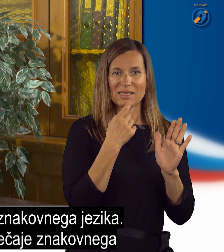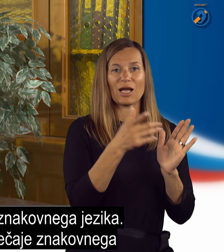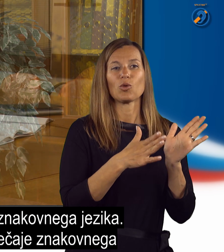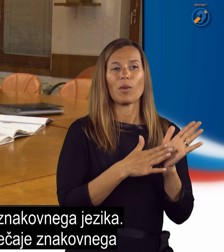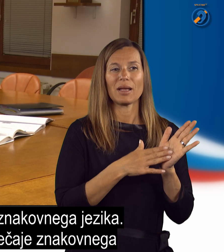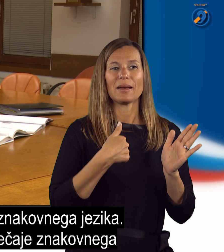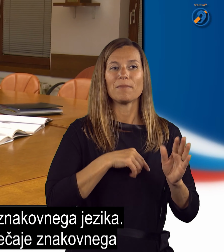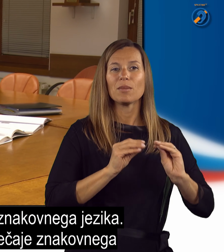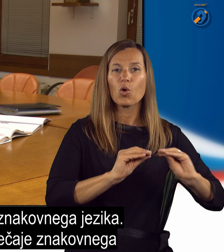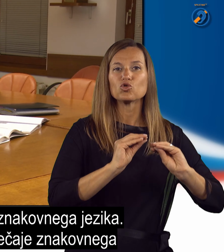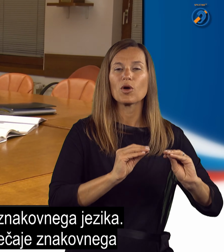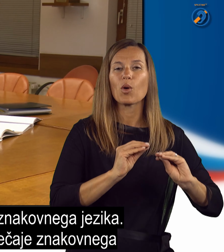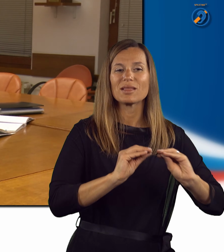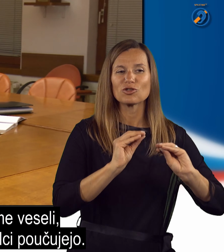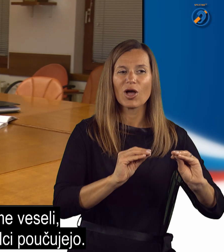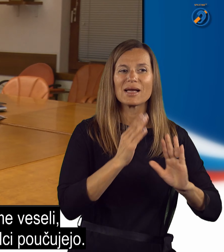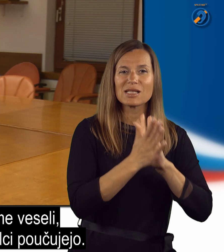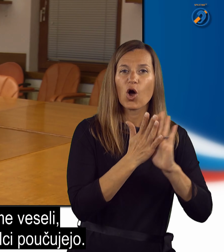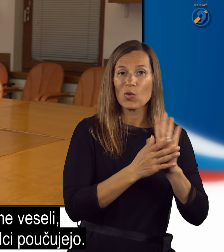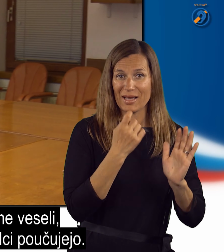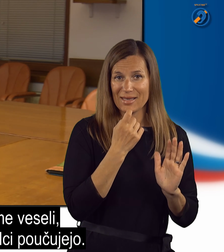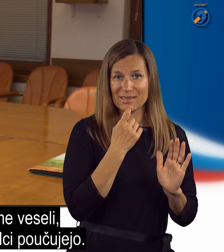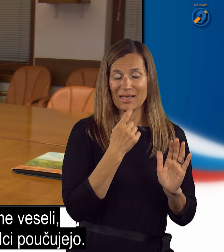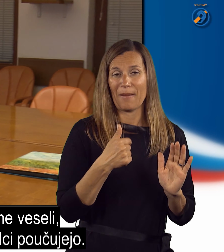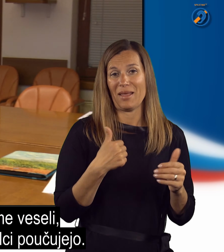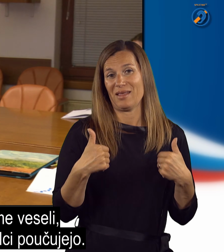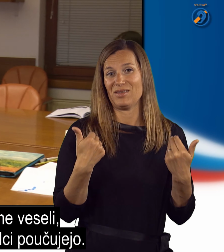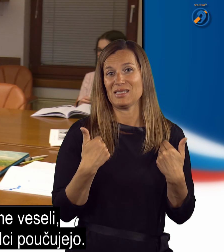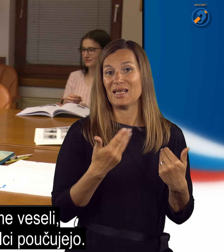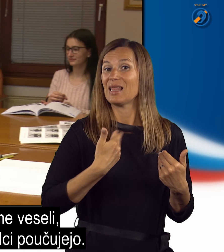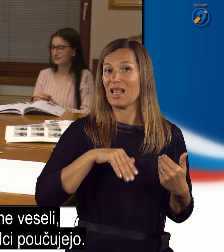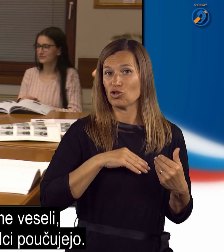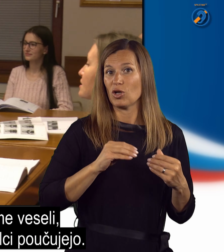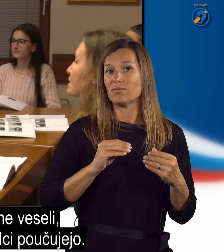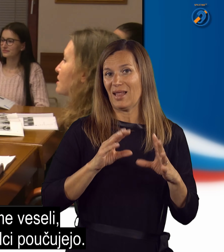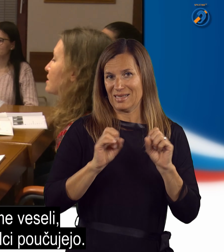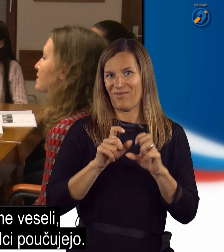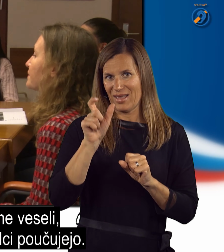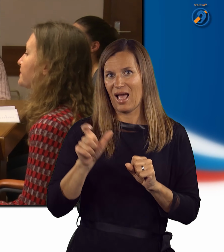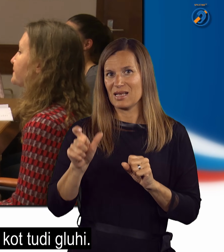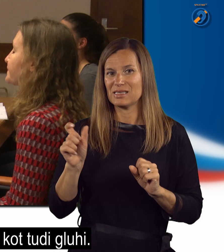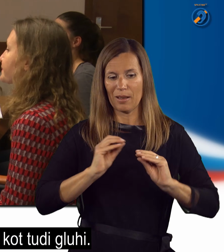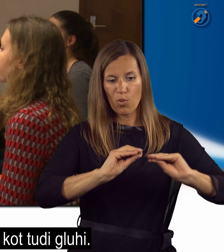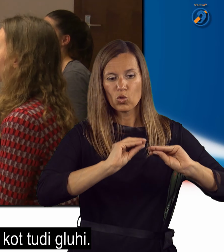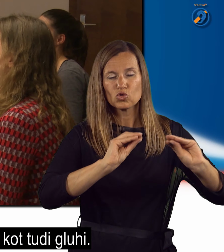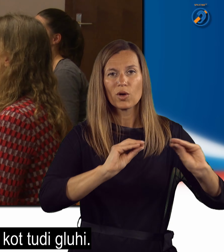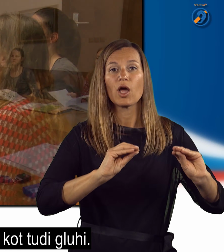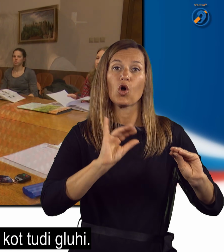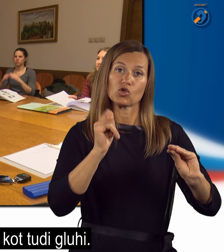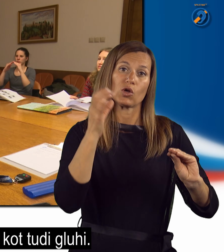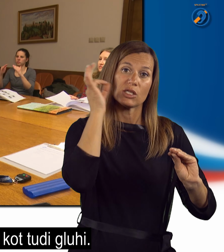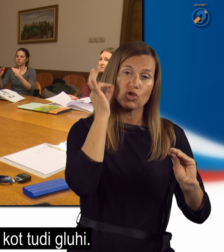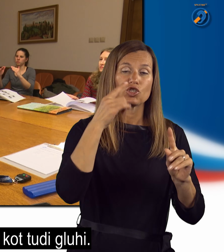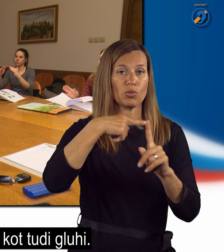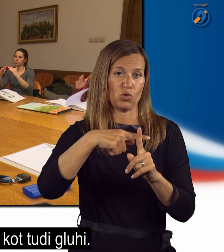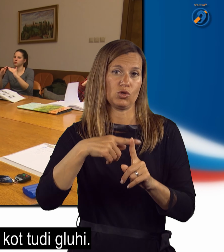Torej, poučujemo tečaje znakovnega jezika in me veseli, da naši izvajalci poučujejo, so tako slišeči